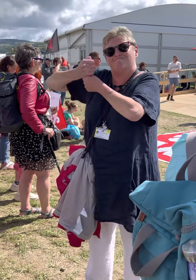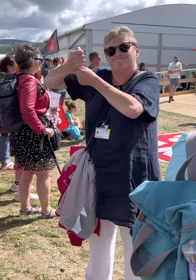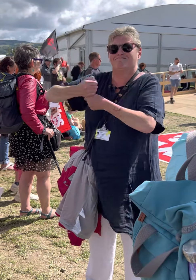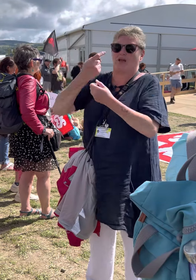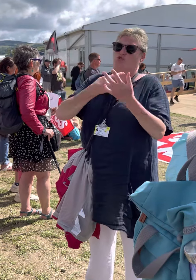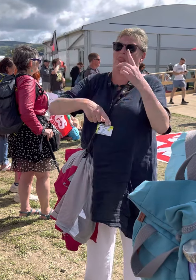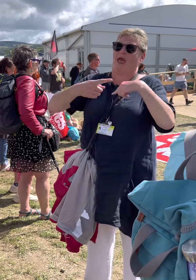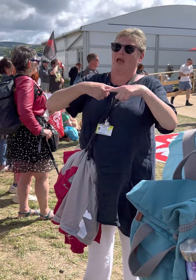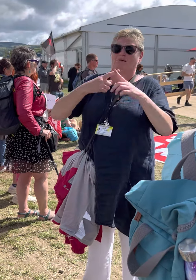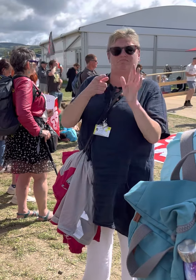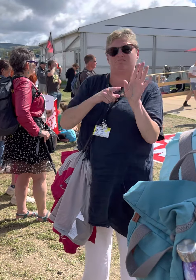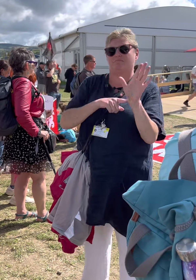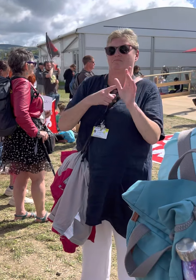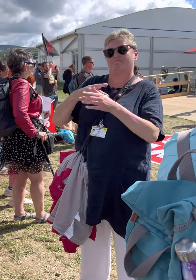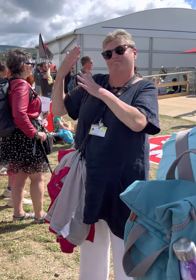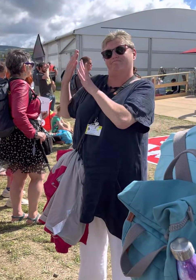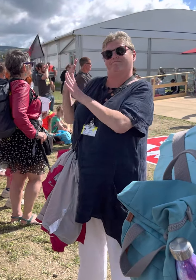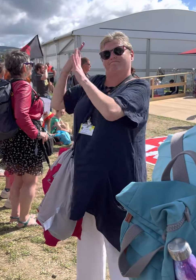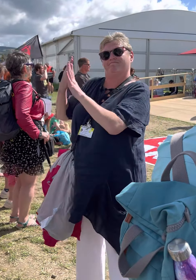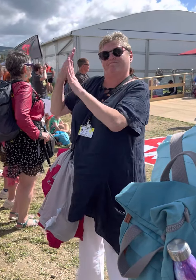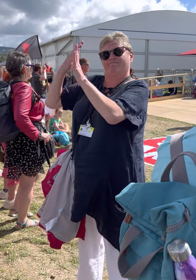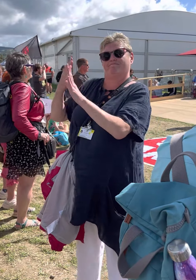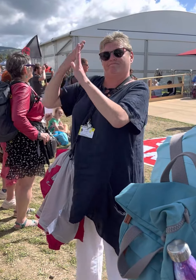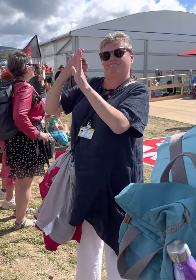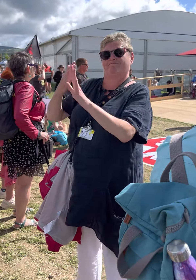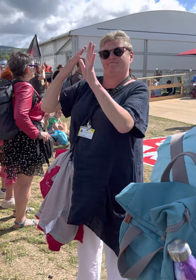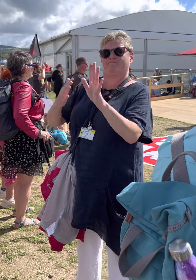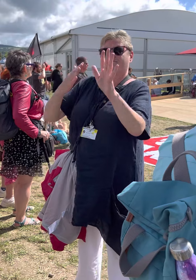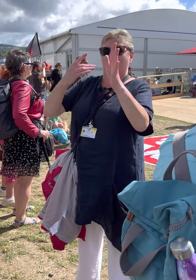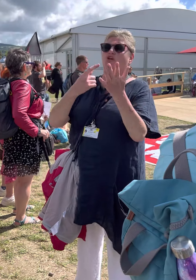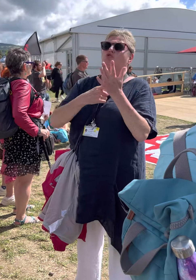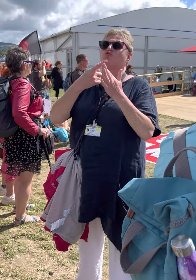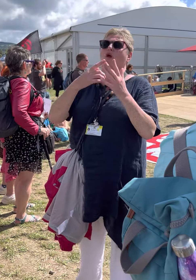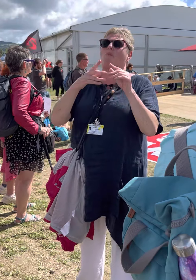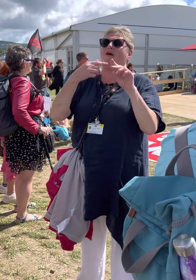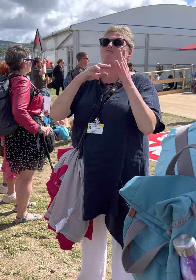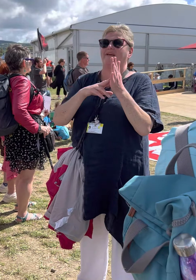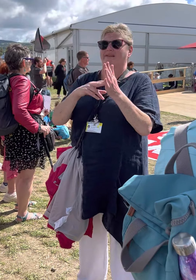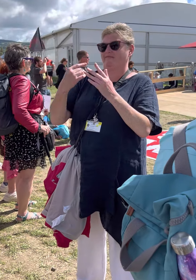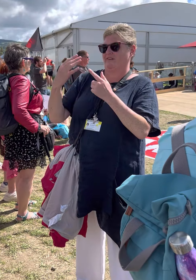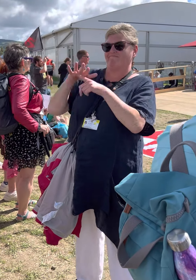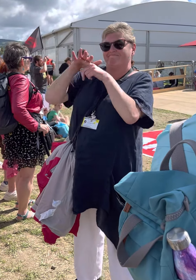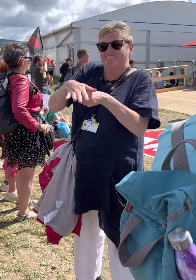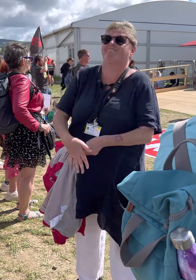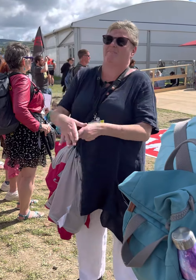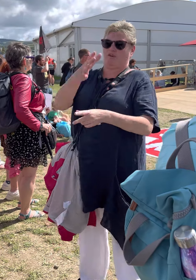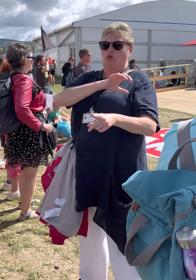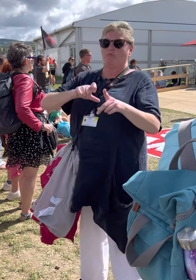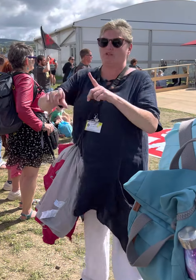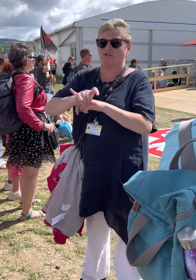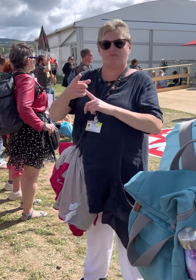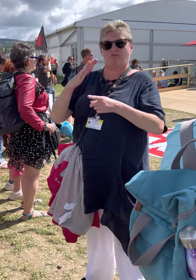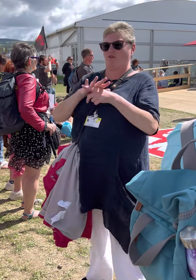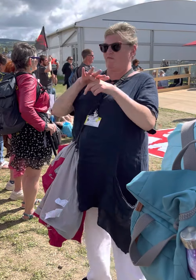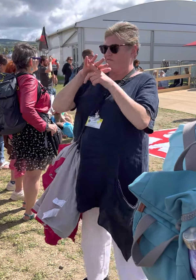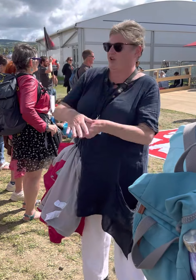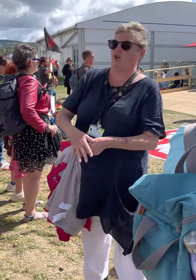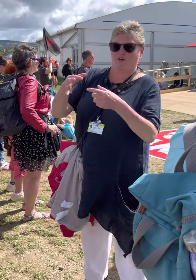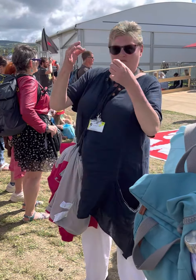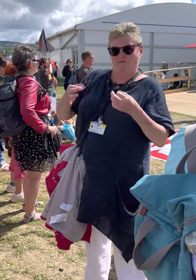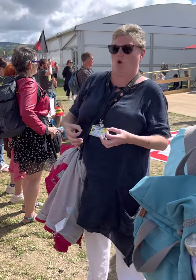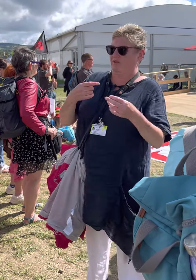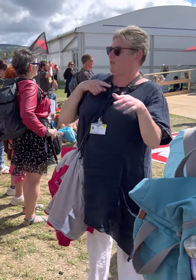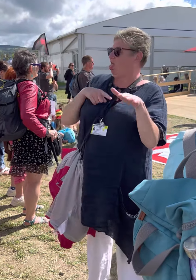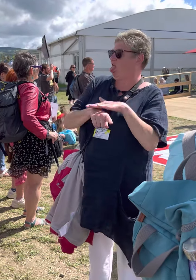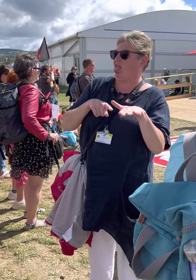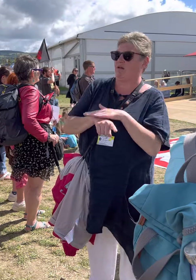Gorffennaf y llynedd, buon ni ar argae Tryweryn i dynnu sylw at y bygythiad presennol i'n cymunedau ni, nid trwy orfodaeth swyddogol i